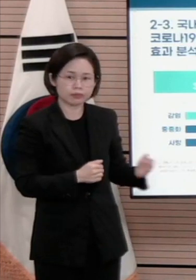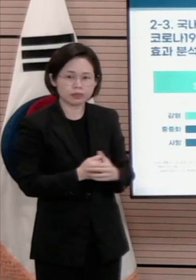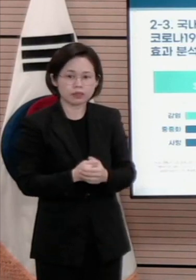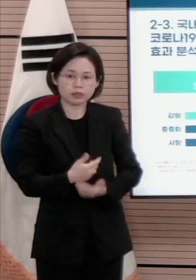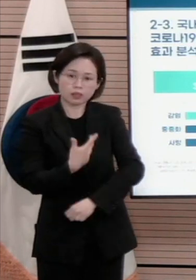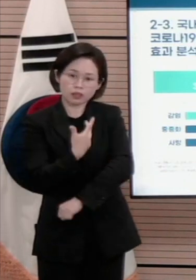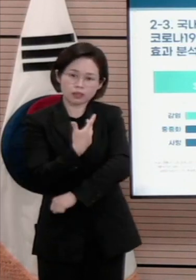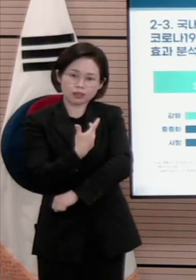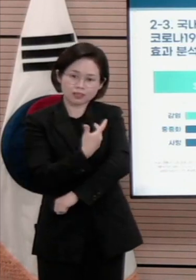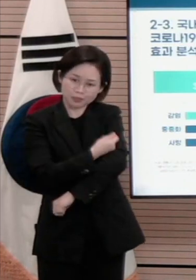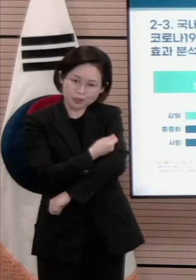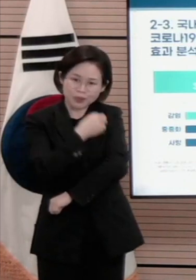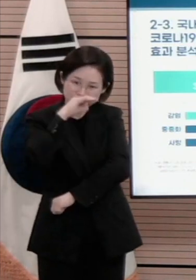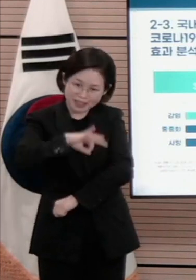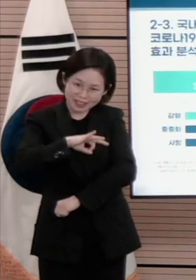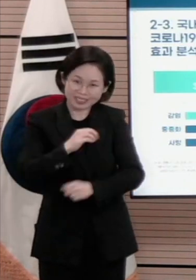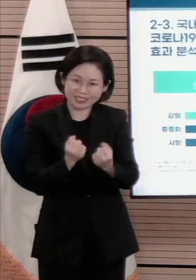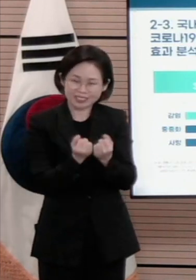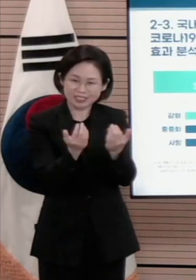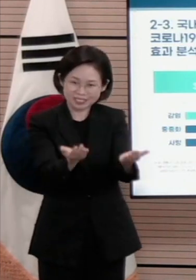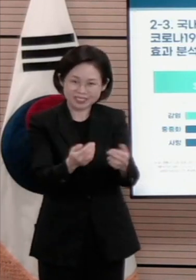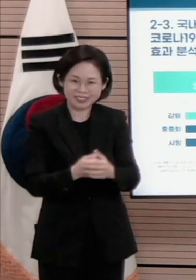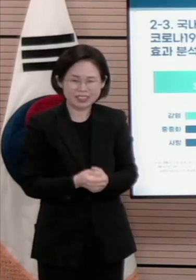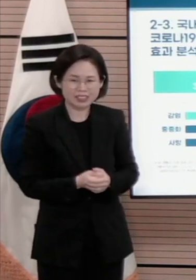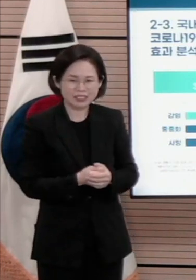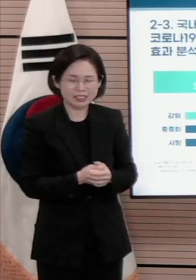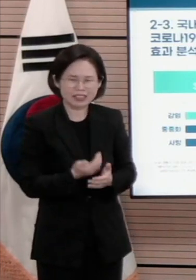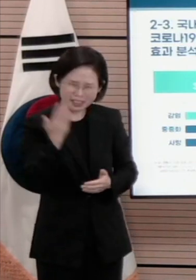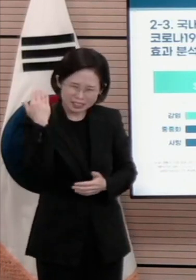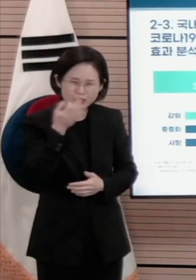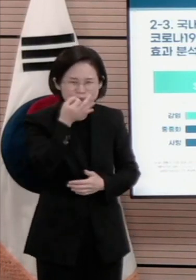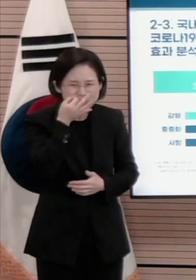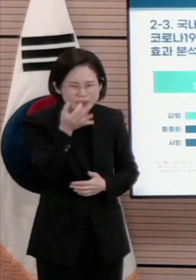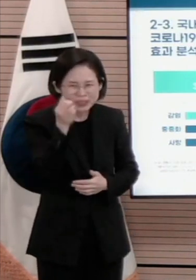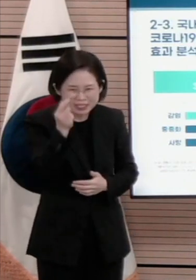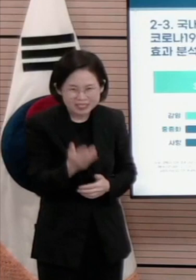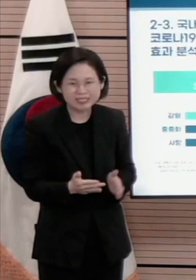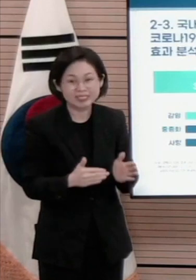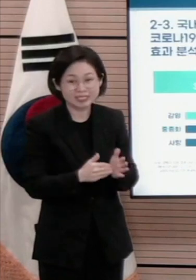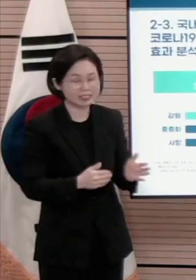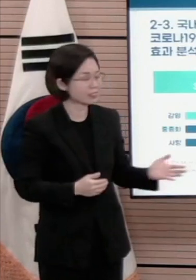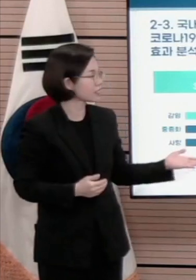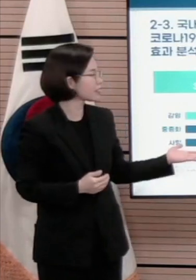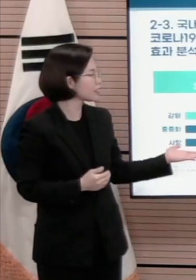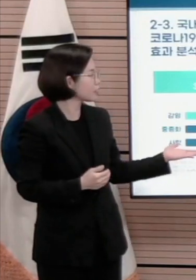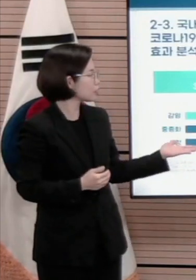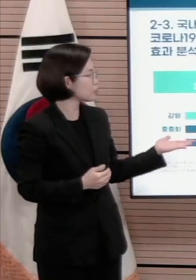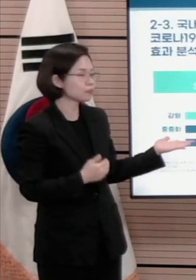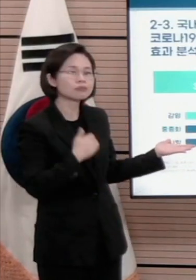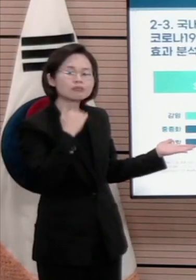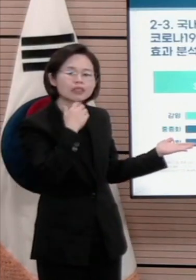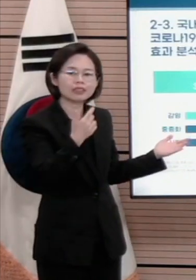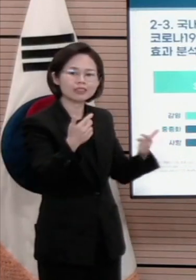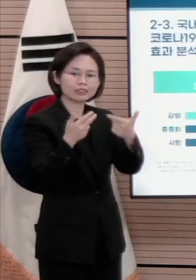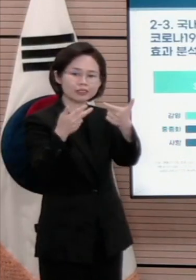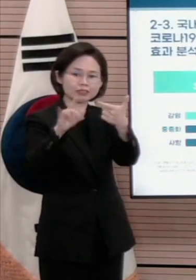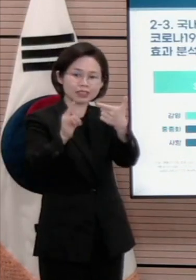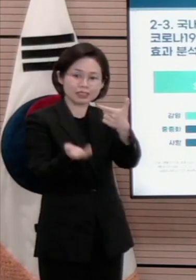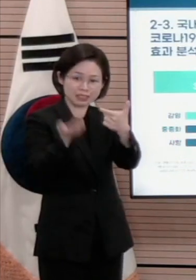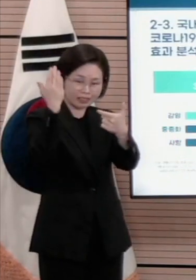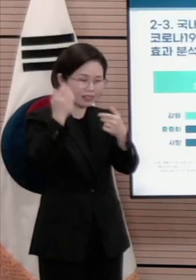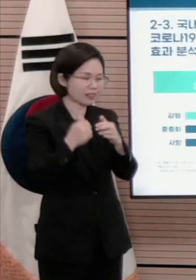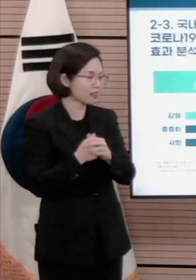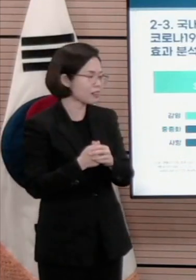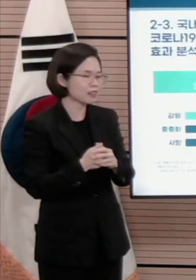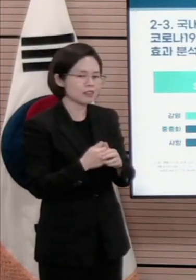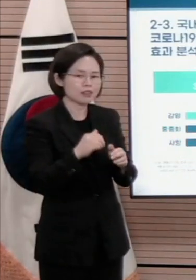다시 보여드리겠습니다. 여러 번 보여드렸던 자료인데 그림으로 좀 보여드리면 60세 이상 또는